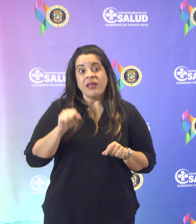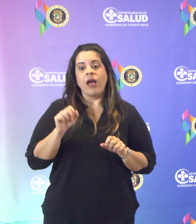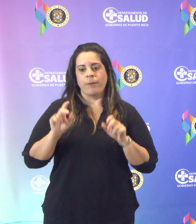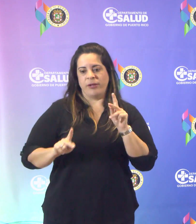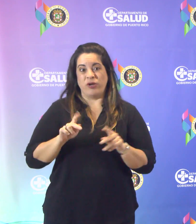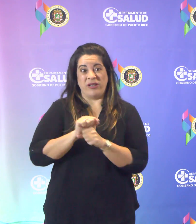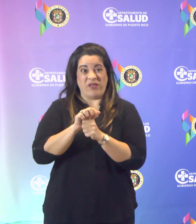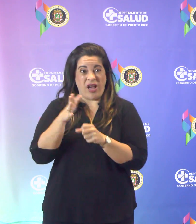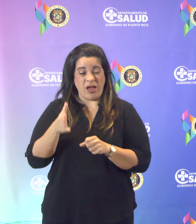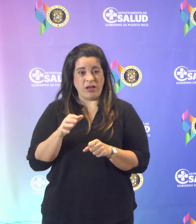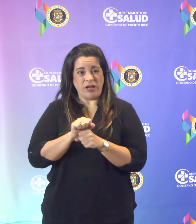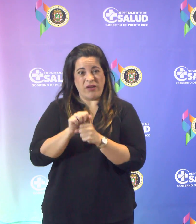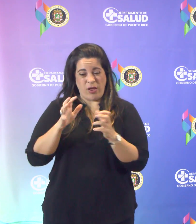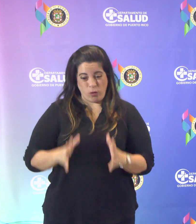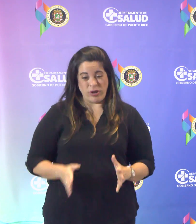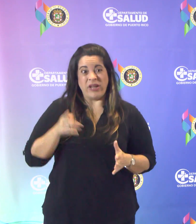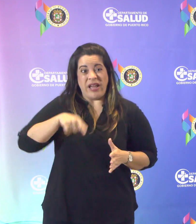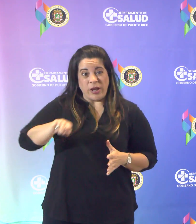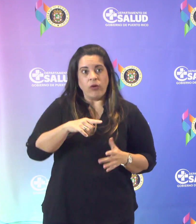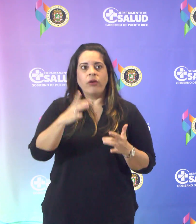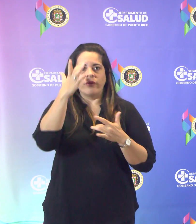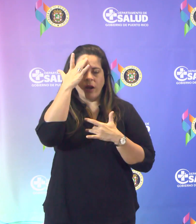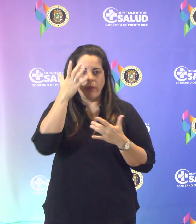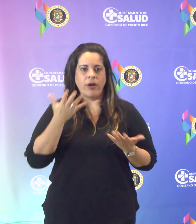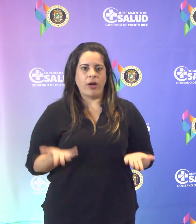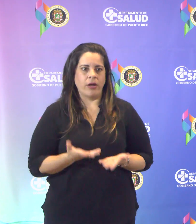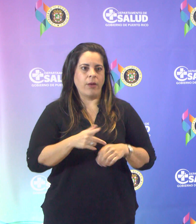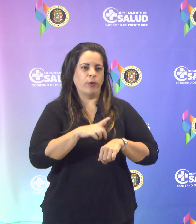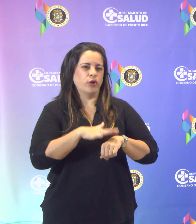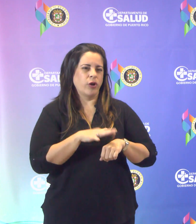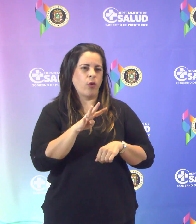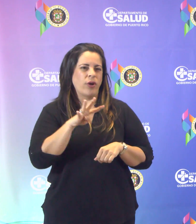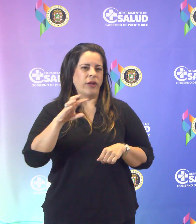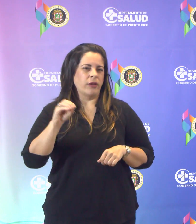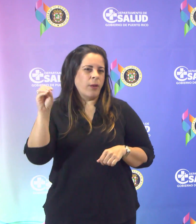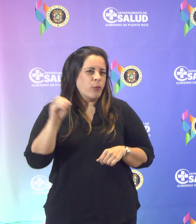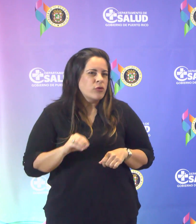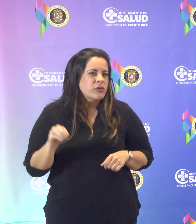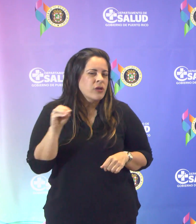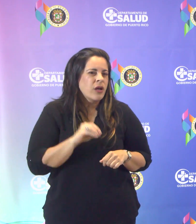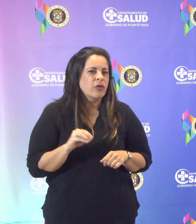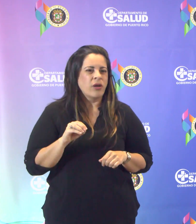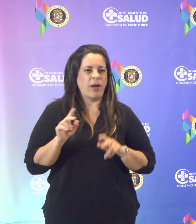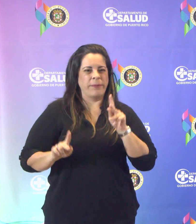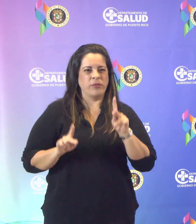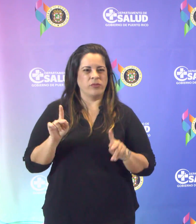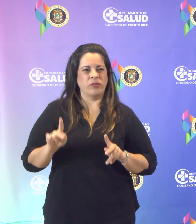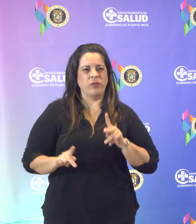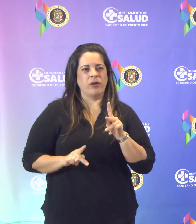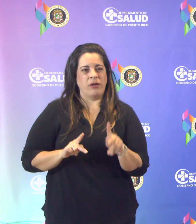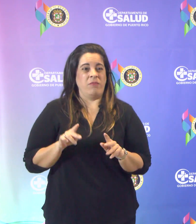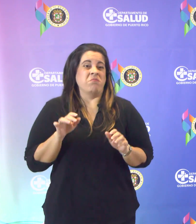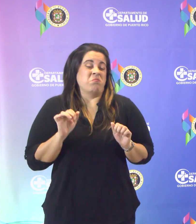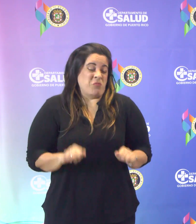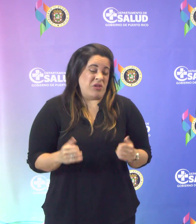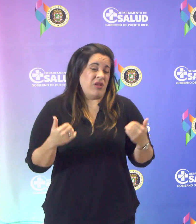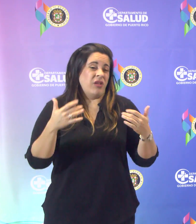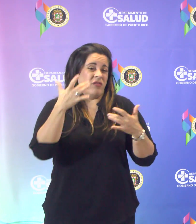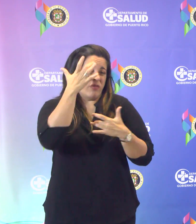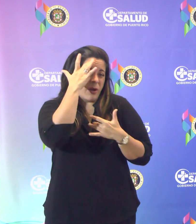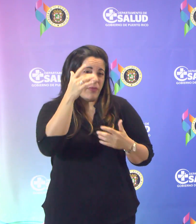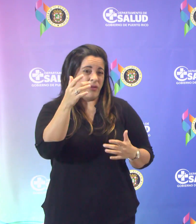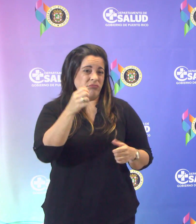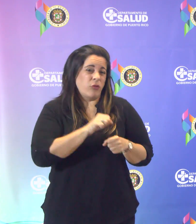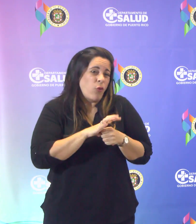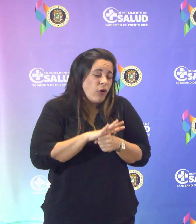enfermo, porque sabemos que en Puerto Rico técnicamente el 40% de la población pudiera tener COVID,